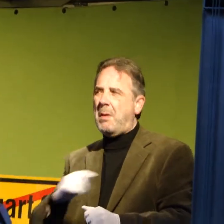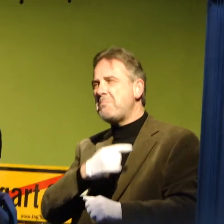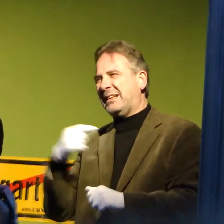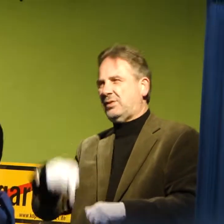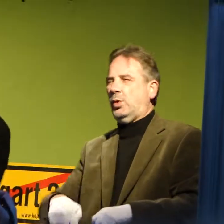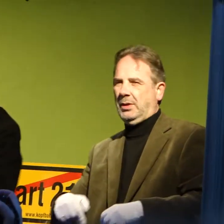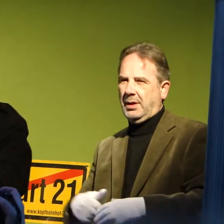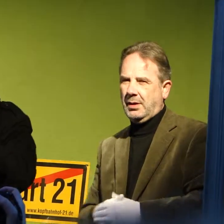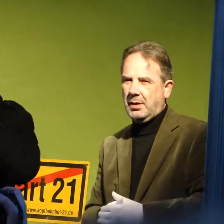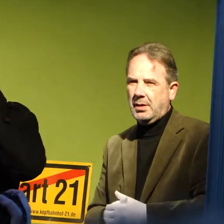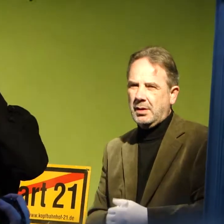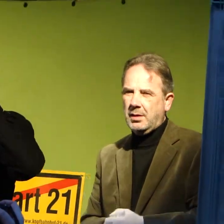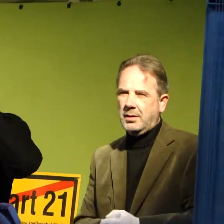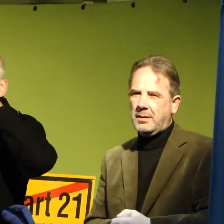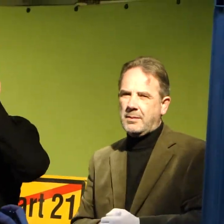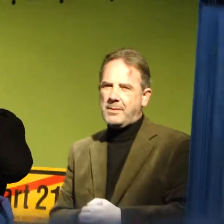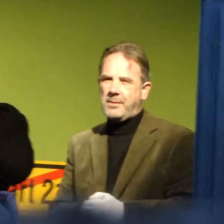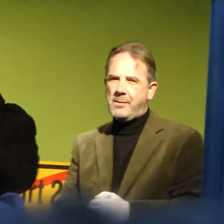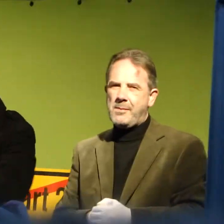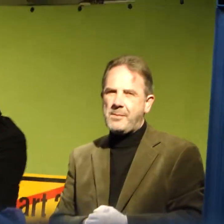darstellt.